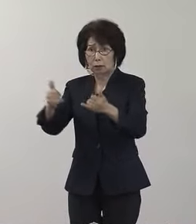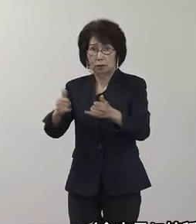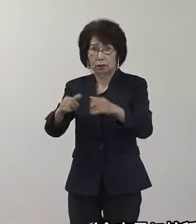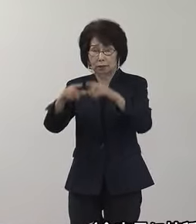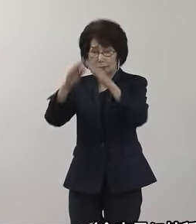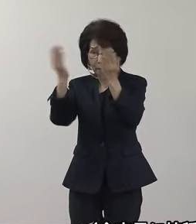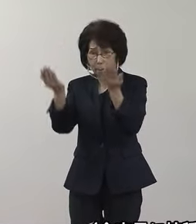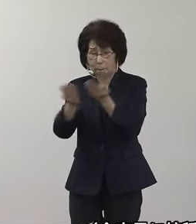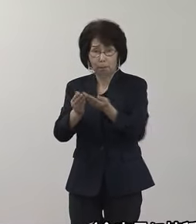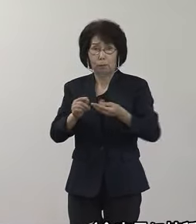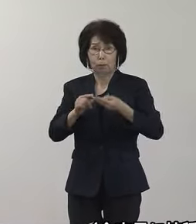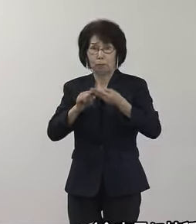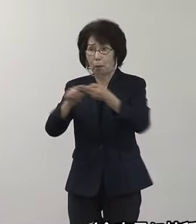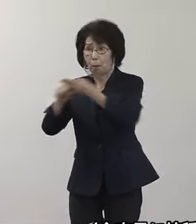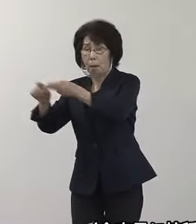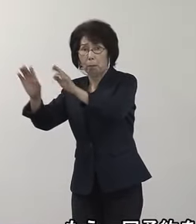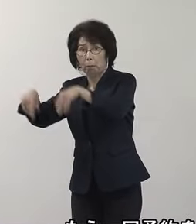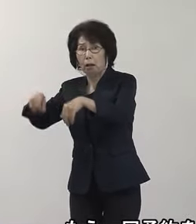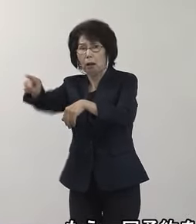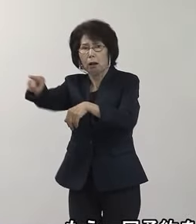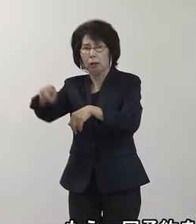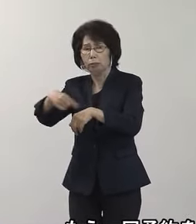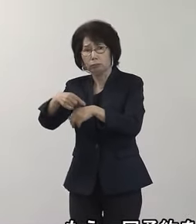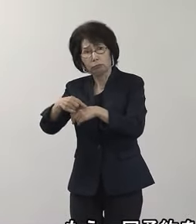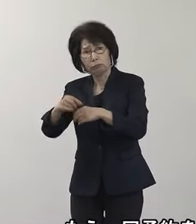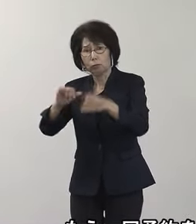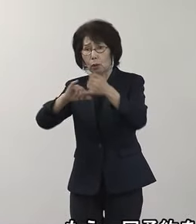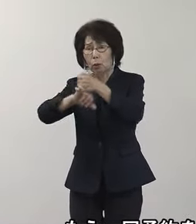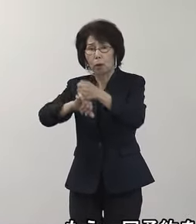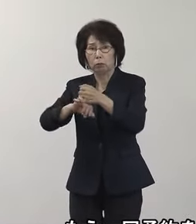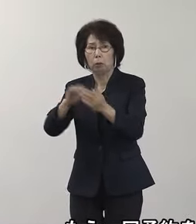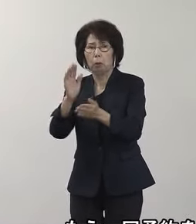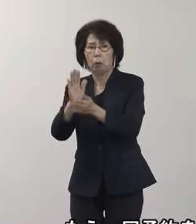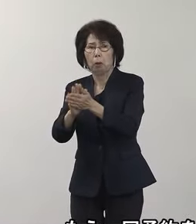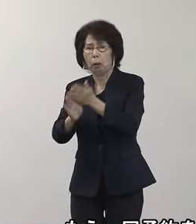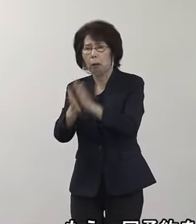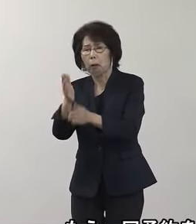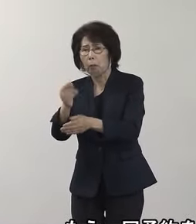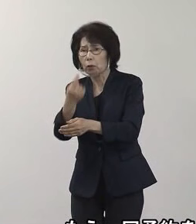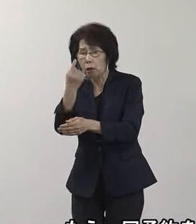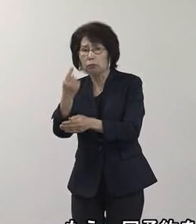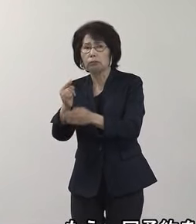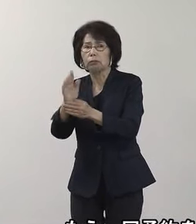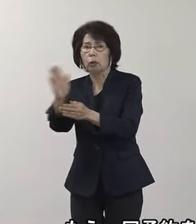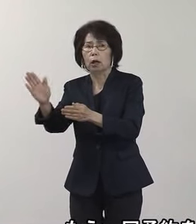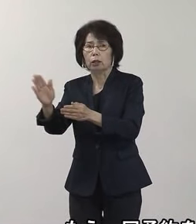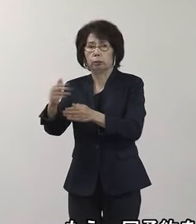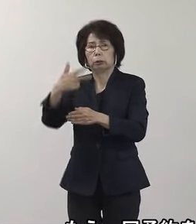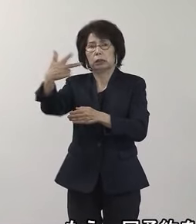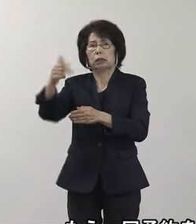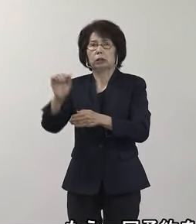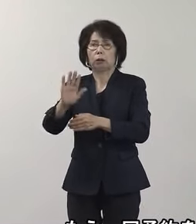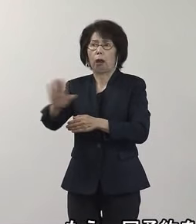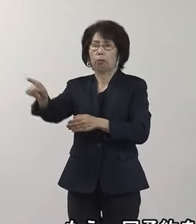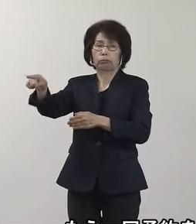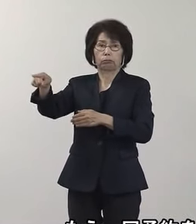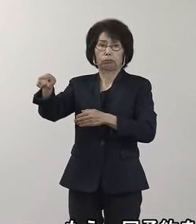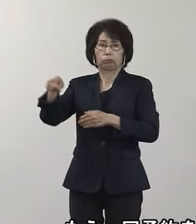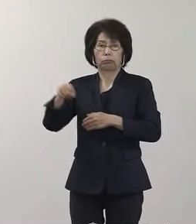予約を全部取り消してます。でもう一回予約をし直してもらうという市もあるので、ものす